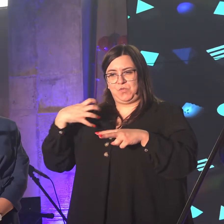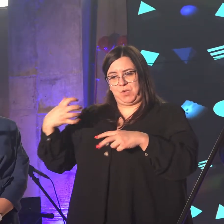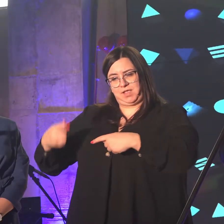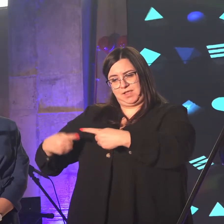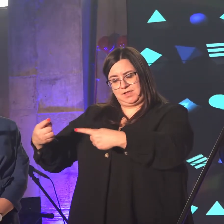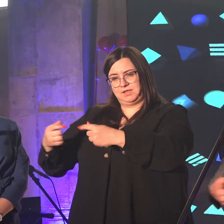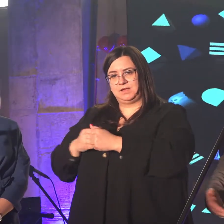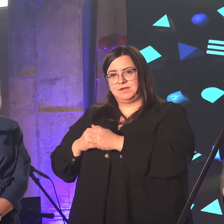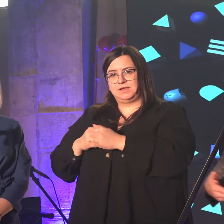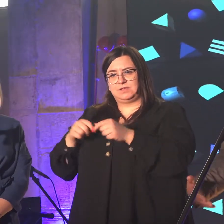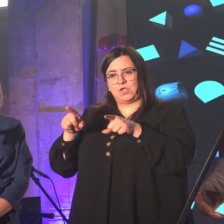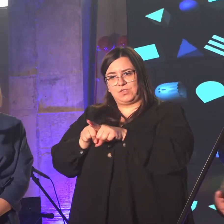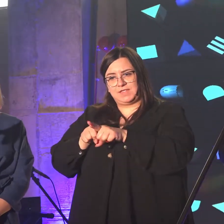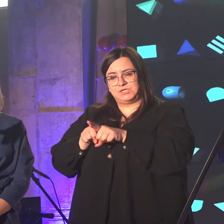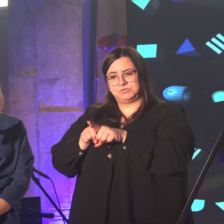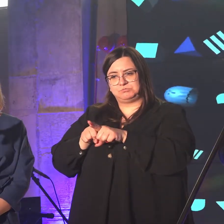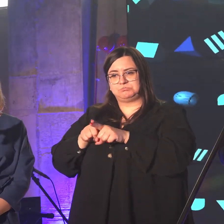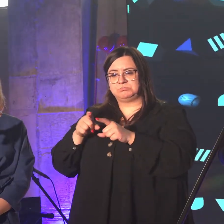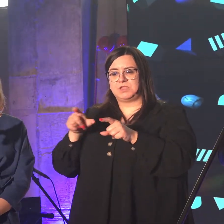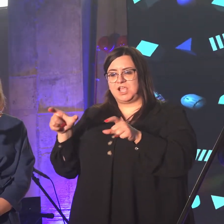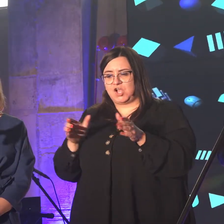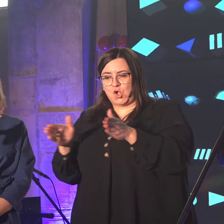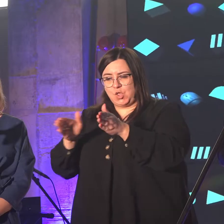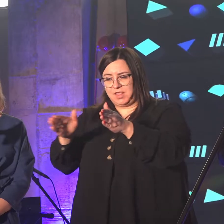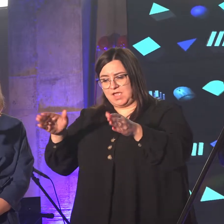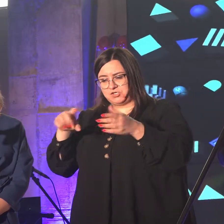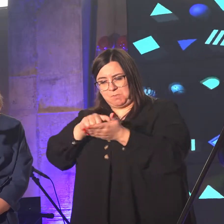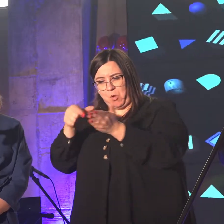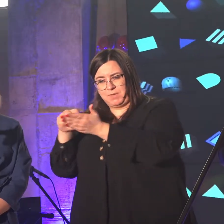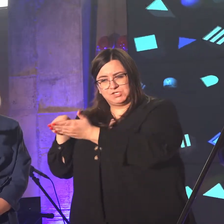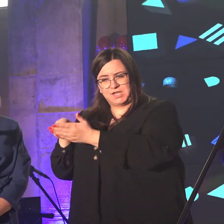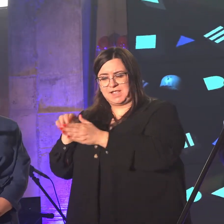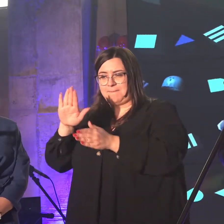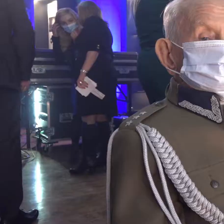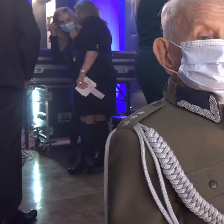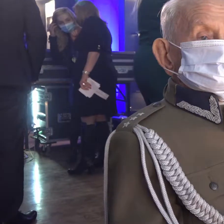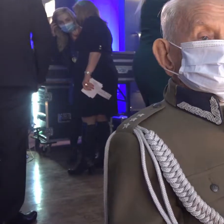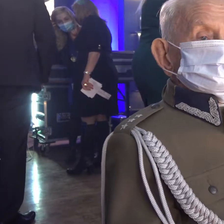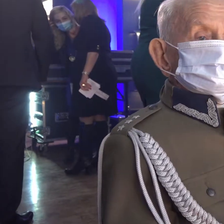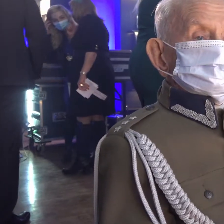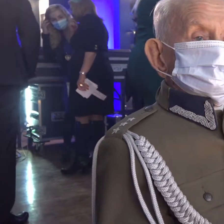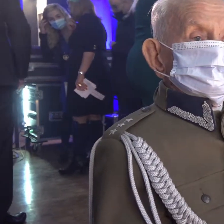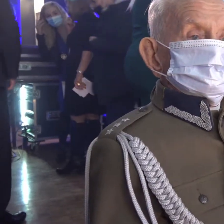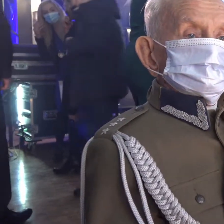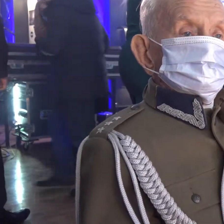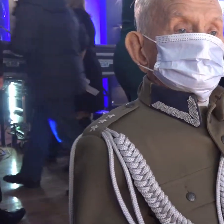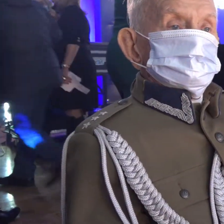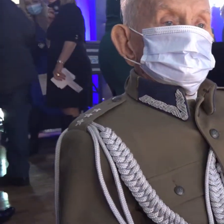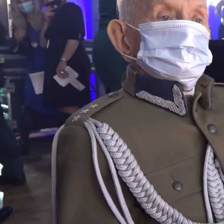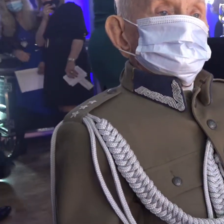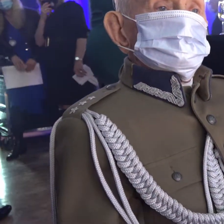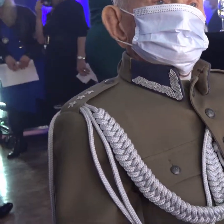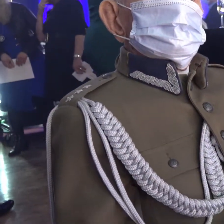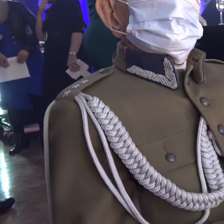takim zasobem korytarzy piwnicznych dysponował i cieszę się, że była ta inicjatywa, aby przeznaczyć